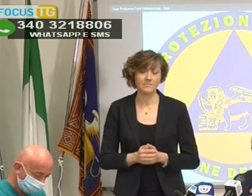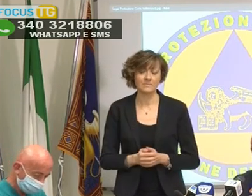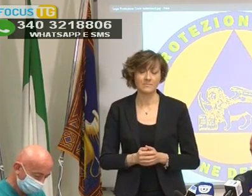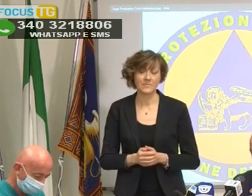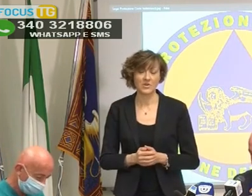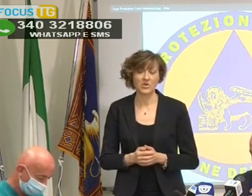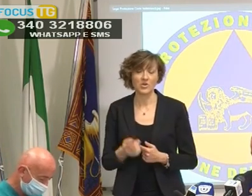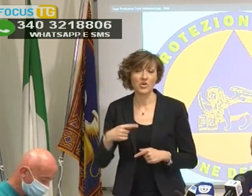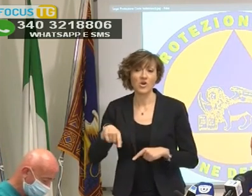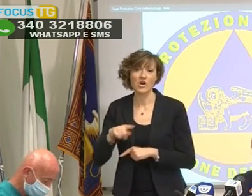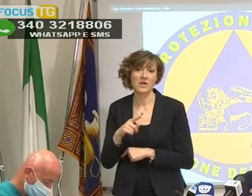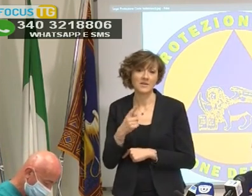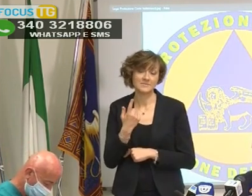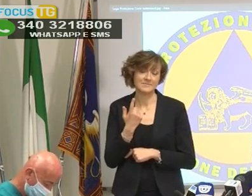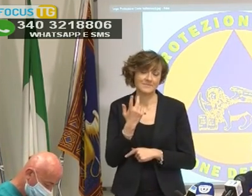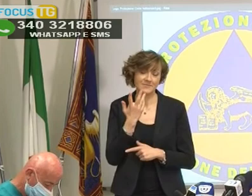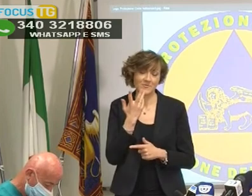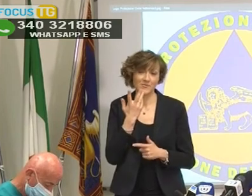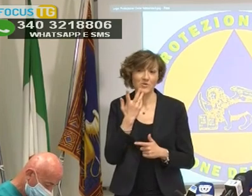facciamo danni, allora cerchiamo di farne pochi.